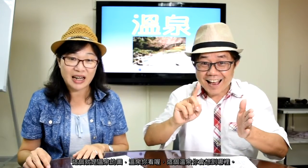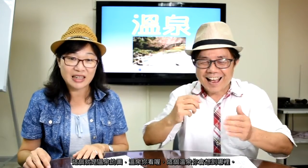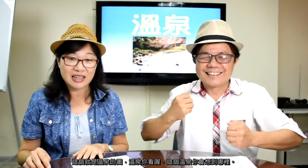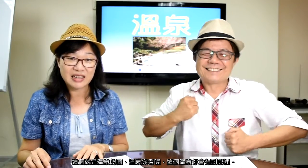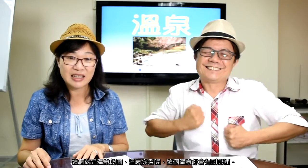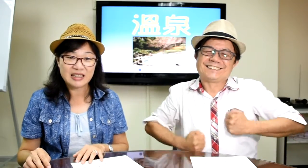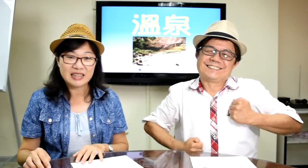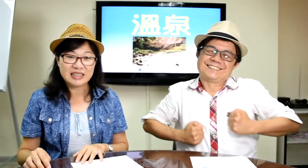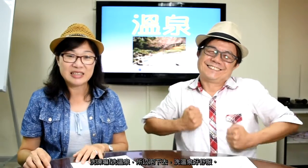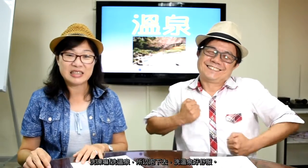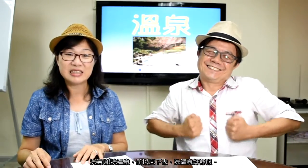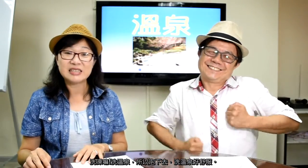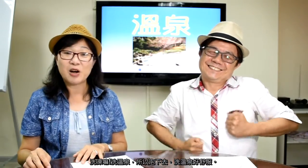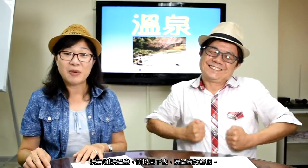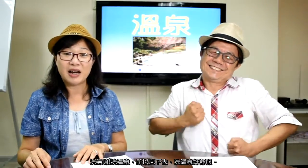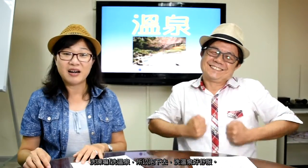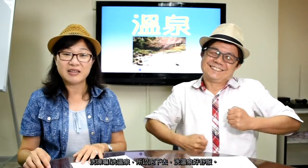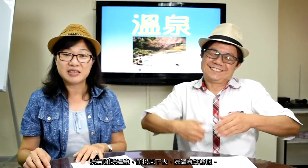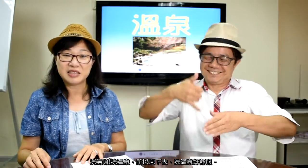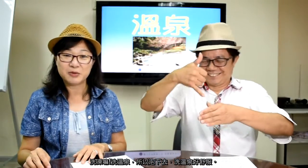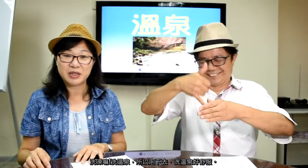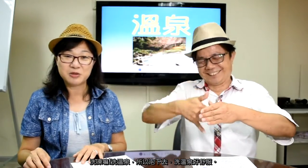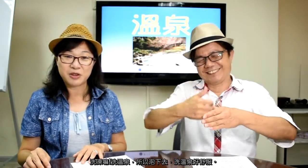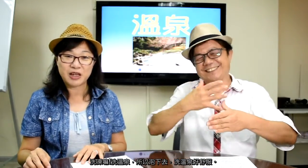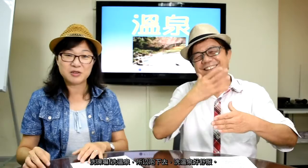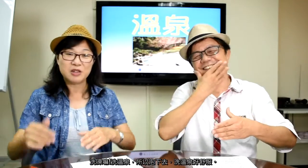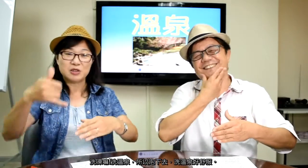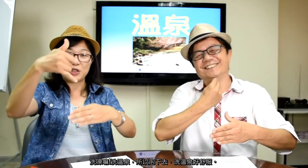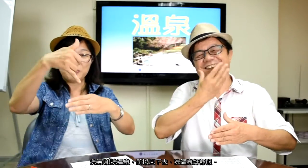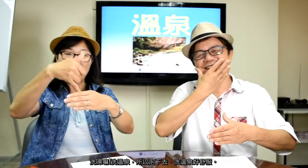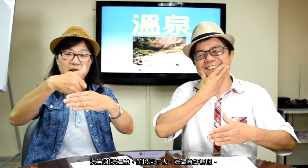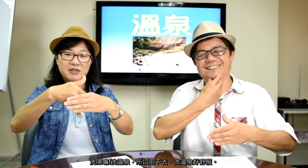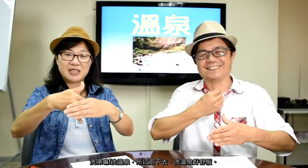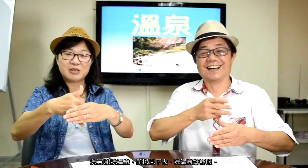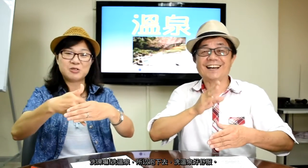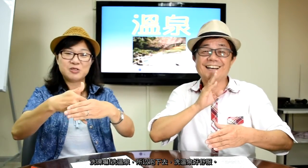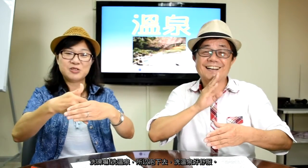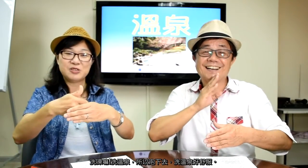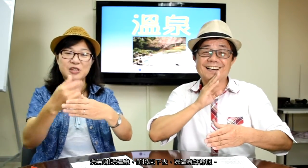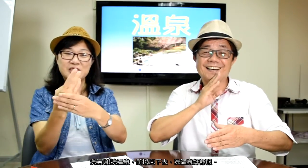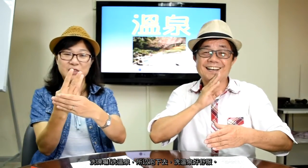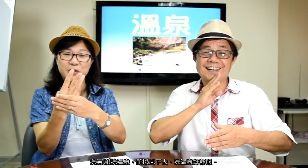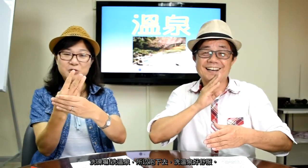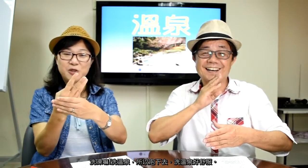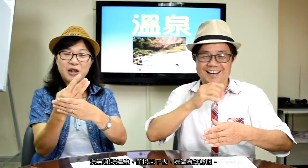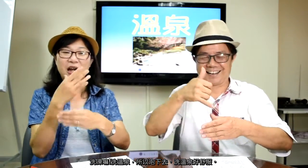里？洗澡嘛，洗温泉，所以泡下去洗温泉